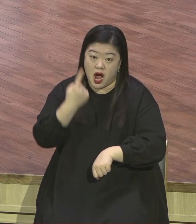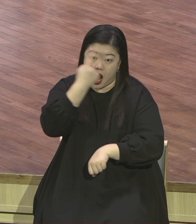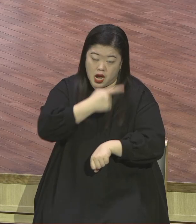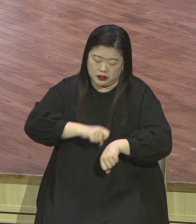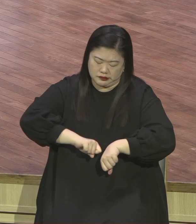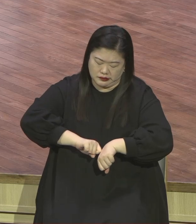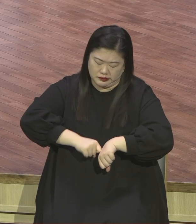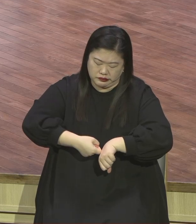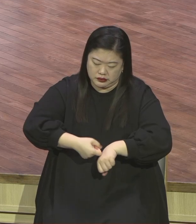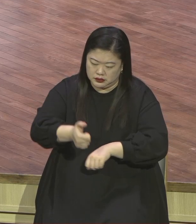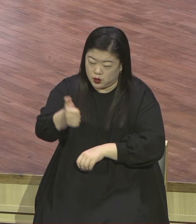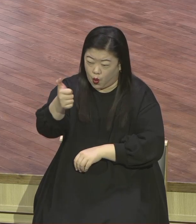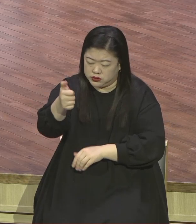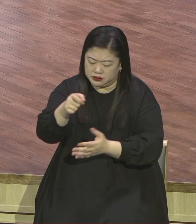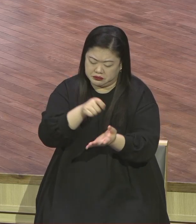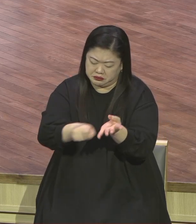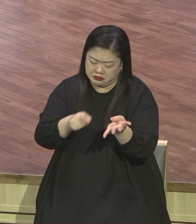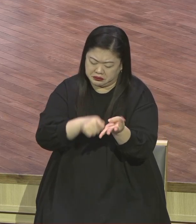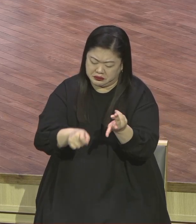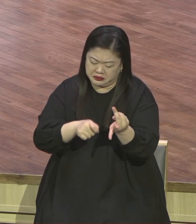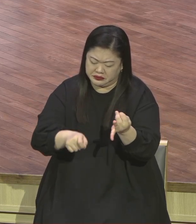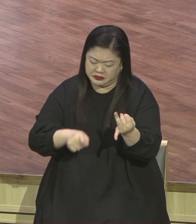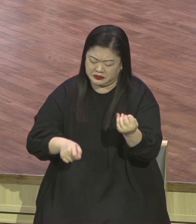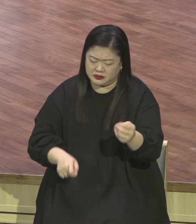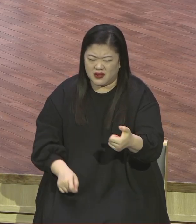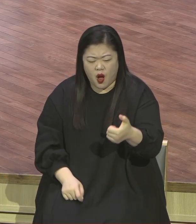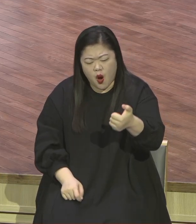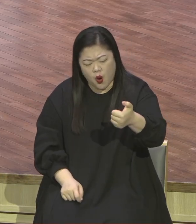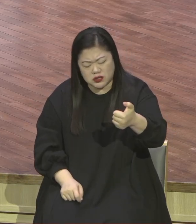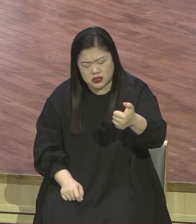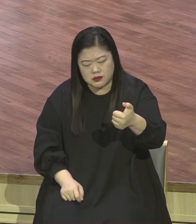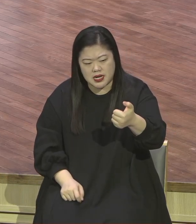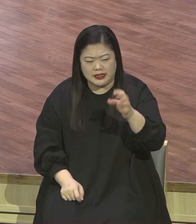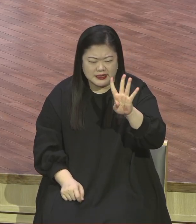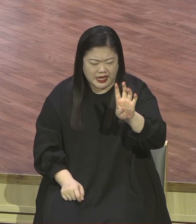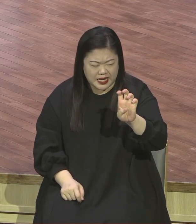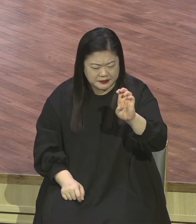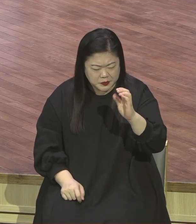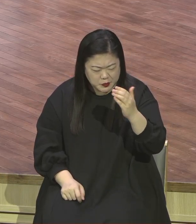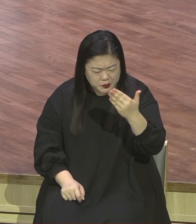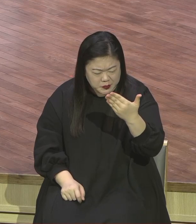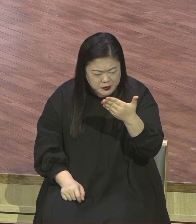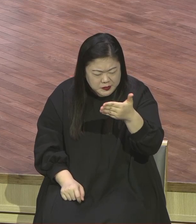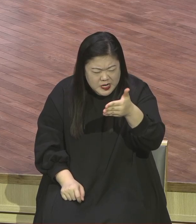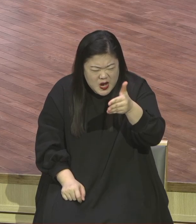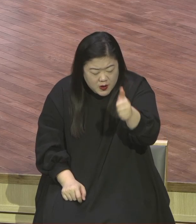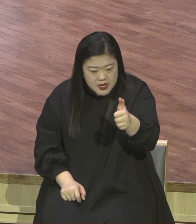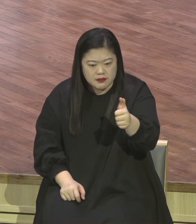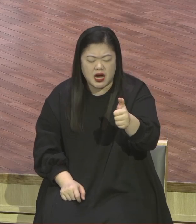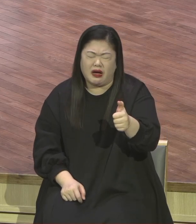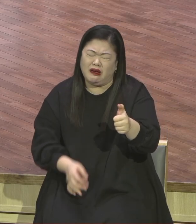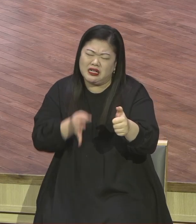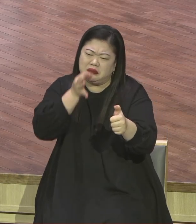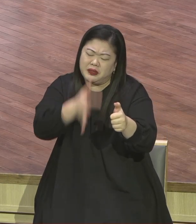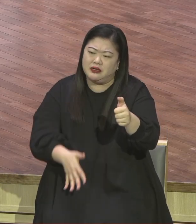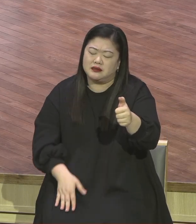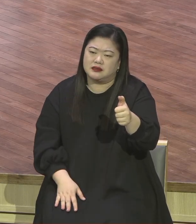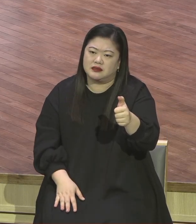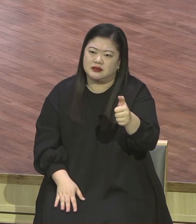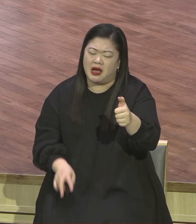찢어버릴까 생각을 했는데 이왕 기왕이 시작한 거 100가지 한번 써보자 100가지 그래 100가지를